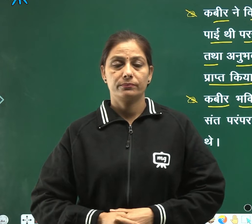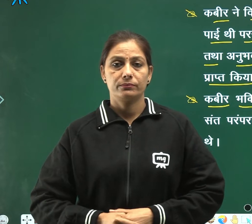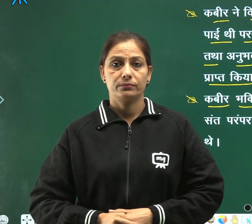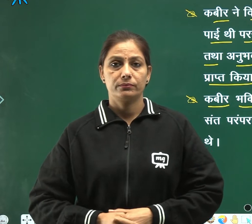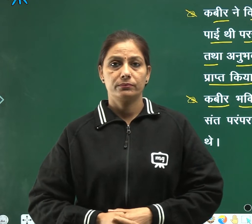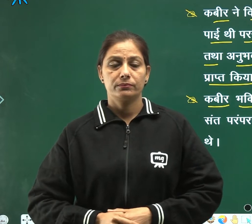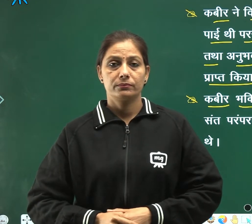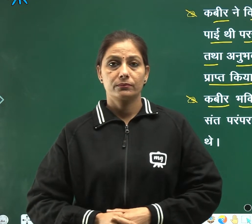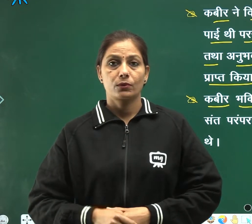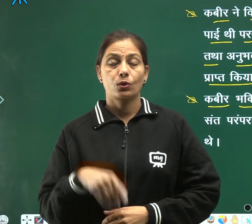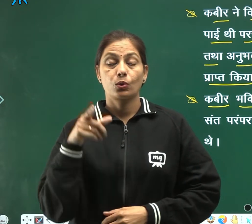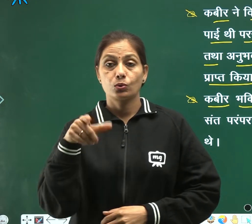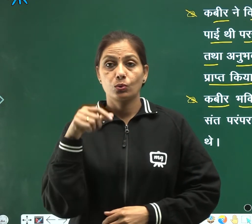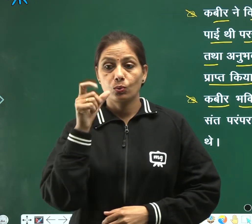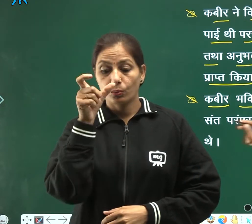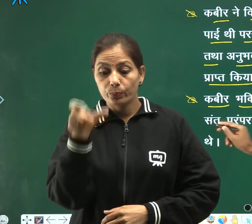निर्गुण संत परंपरा के